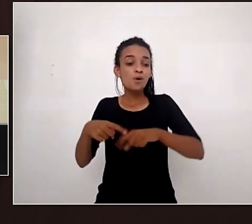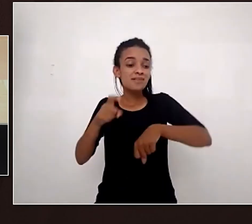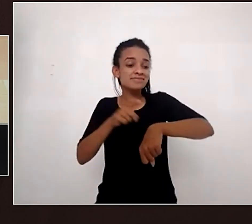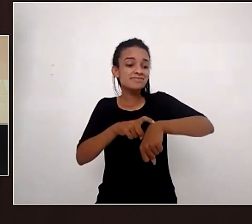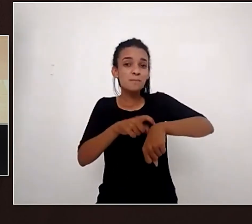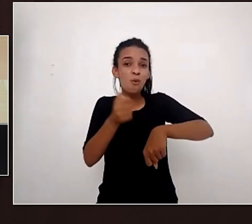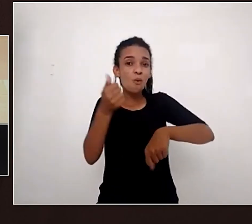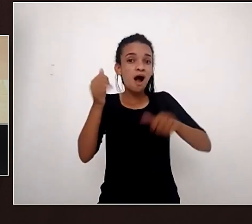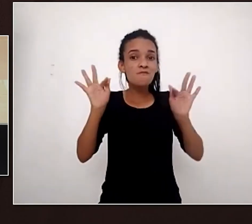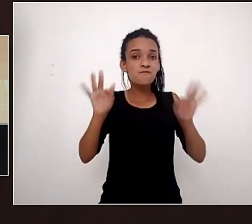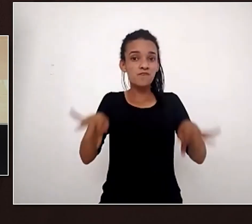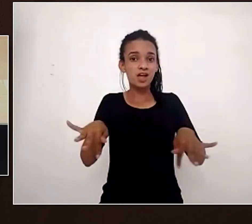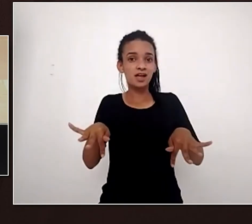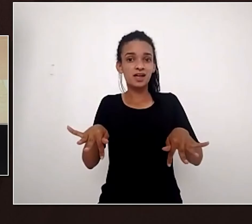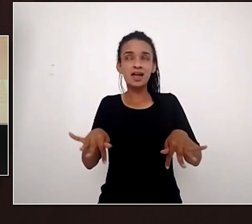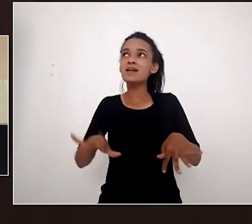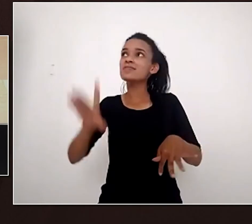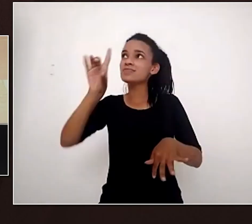jovens.